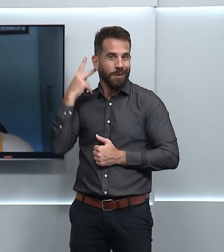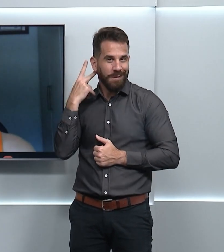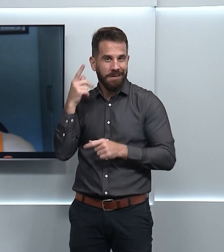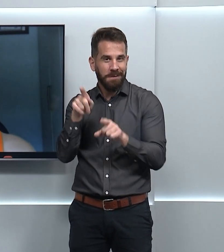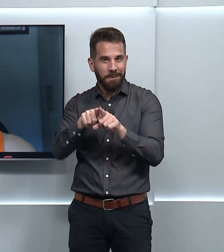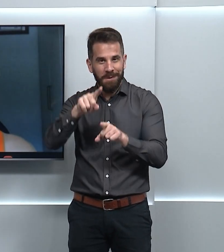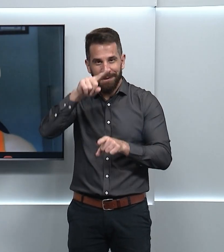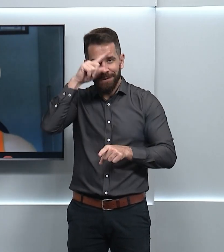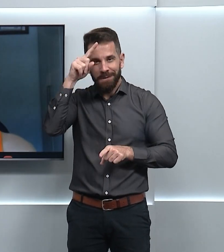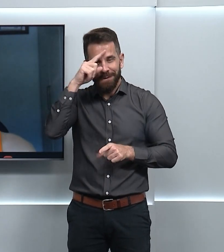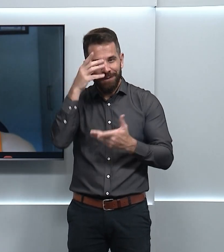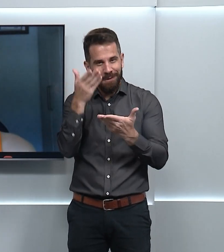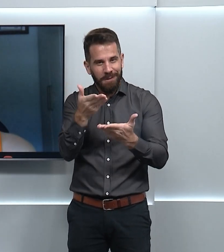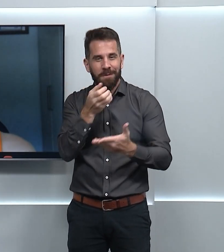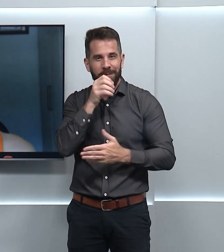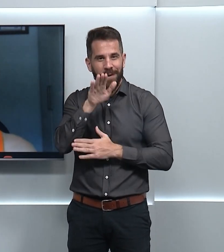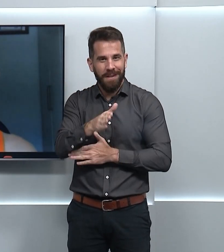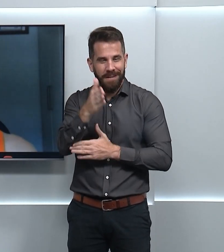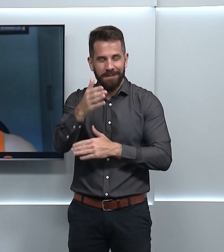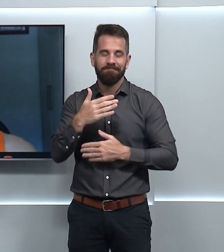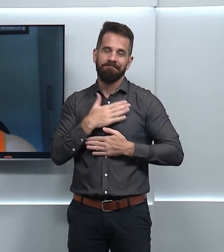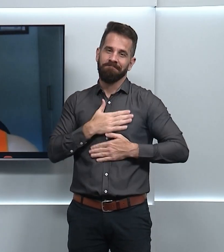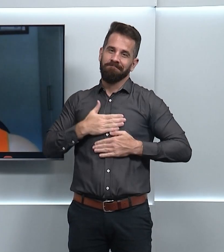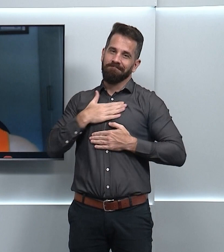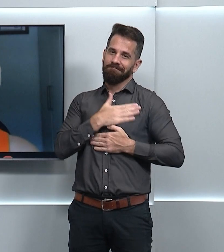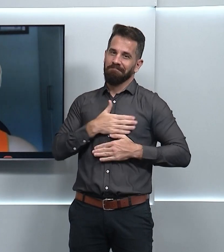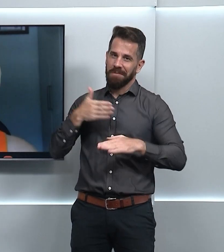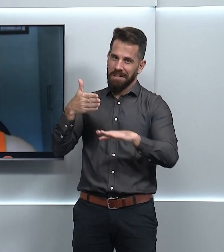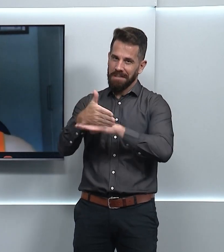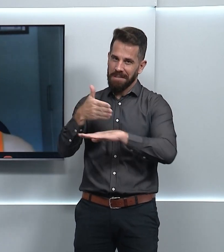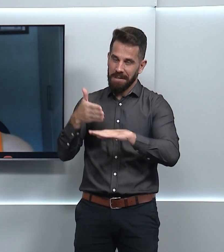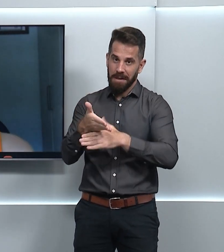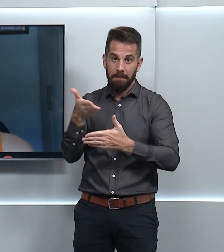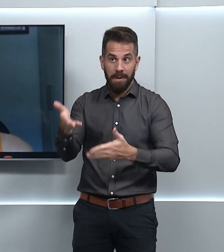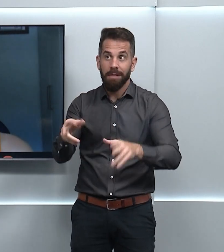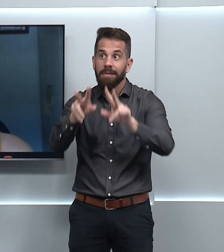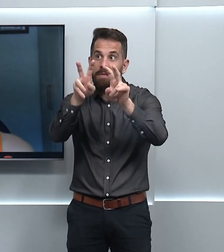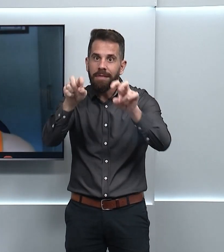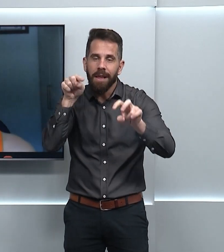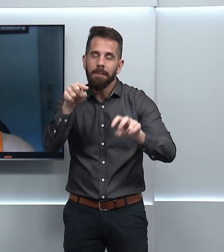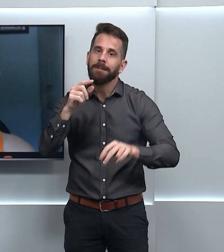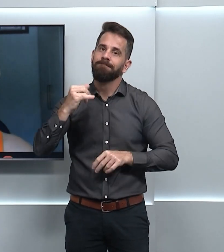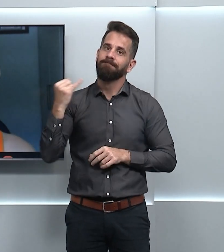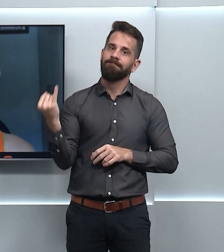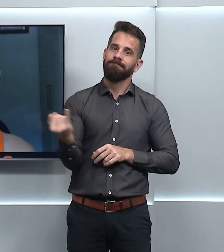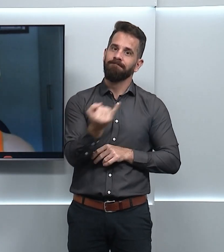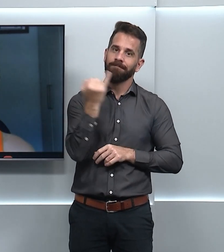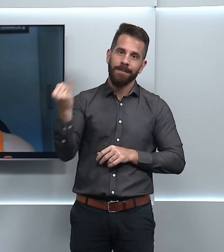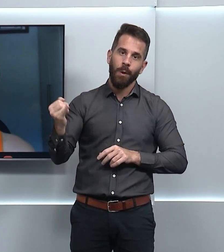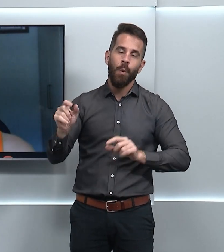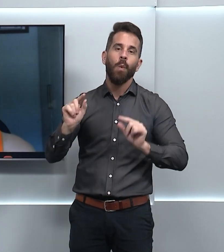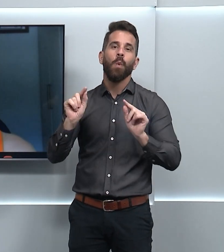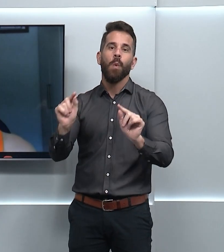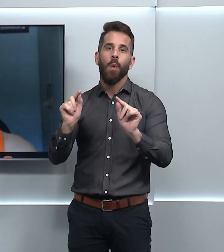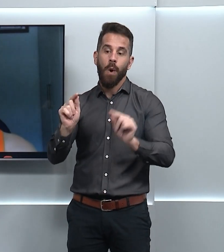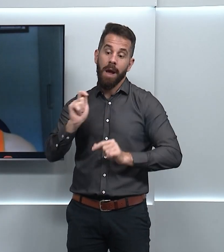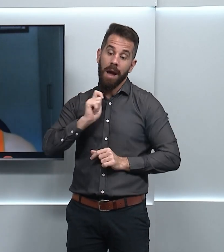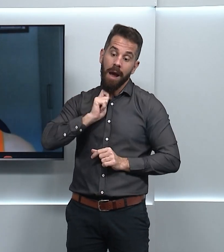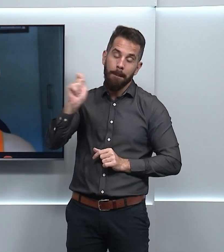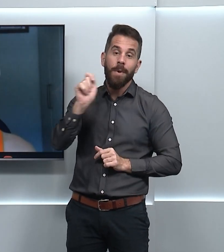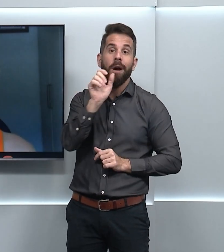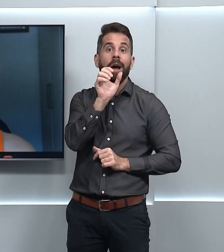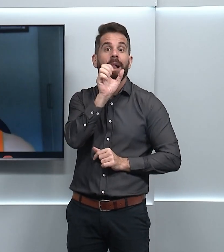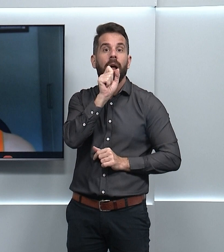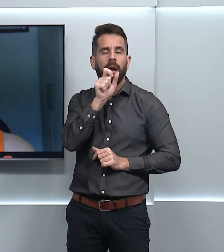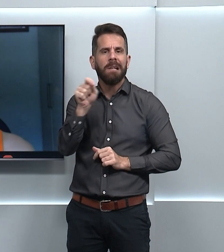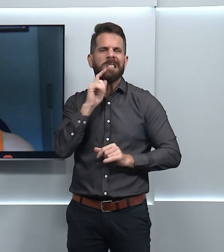professor. É um prazer estar aqui para a gente poder falar novamente do nosso Abril Laranja, que é um mês de